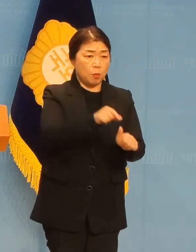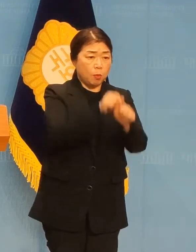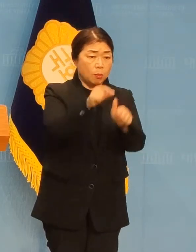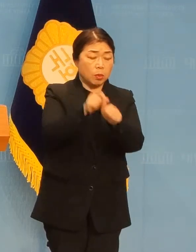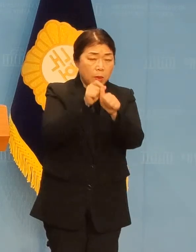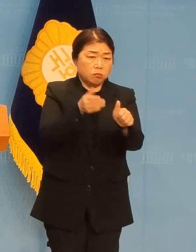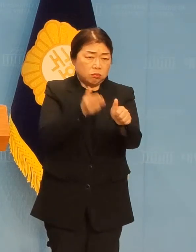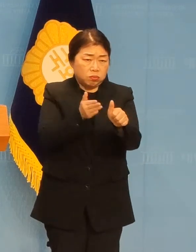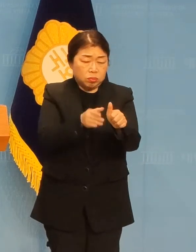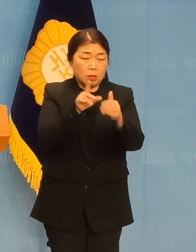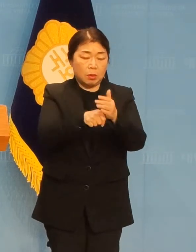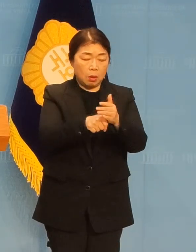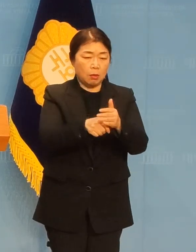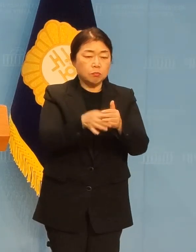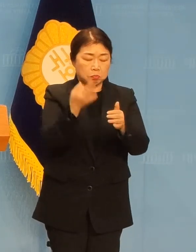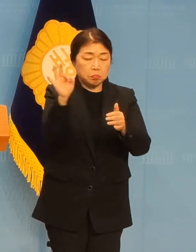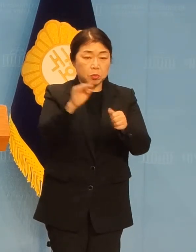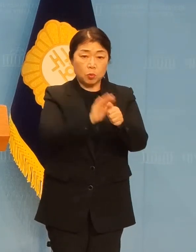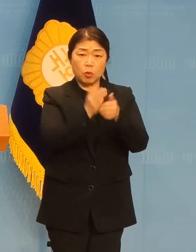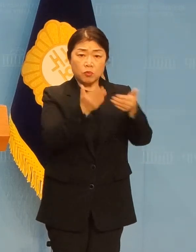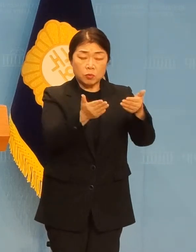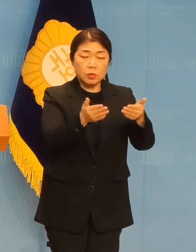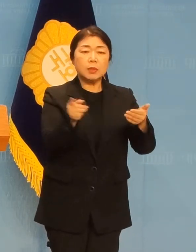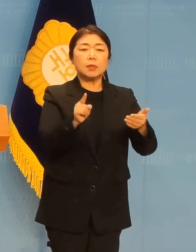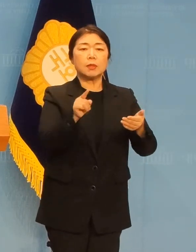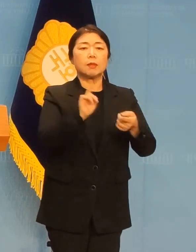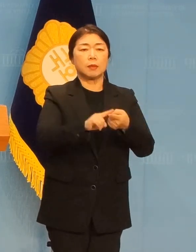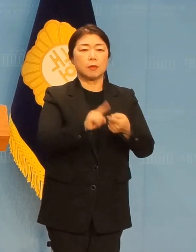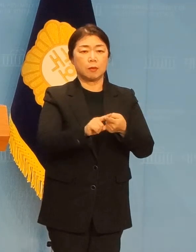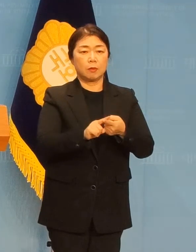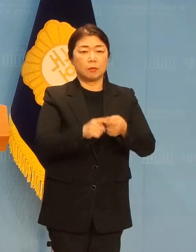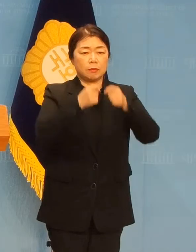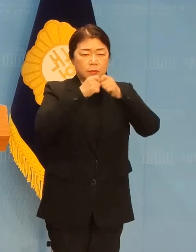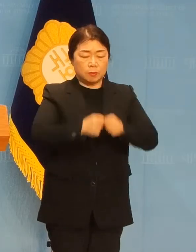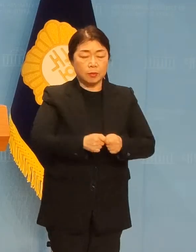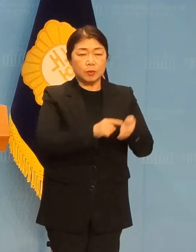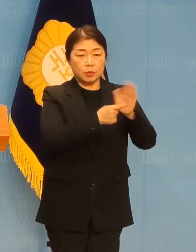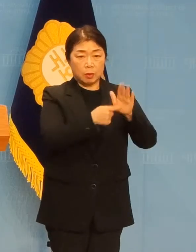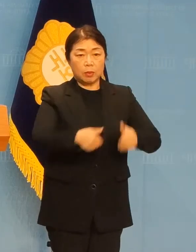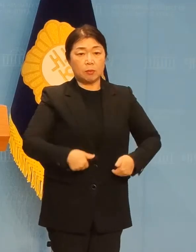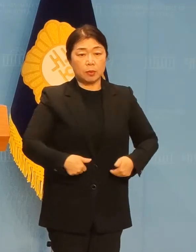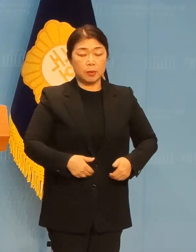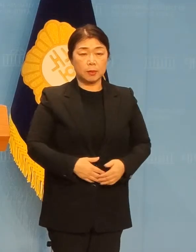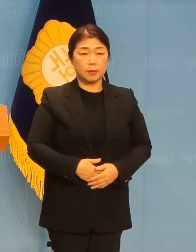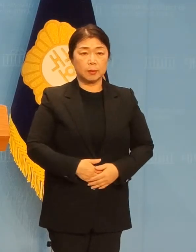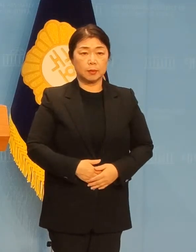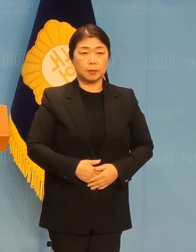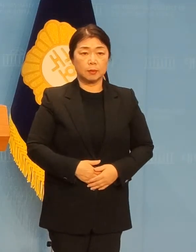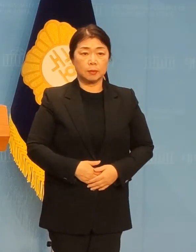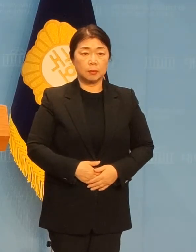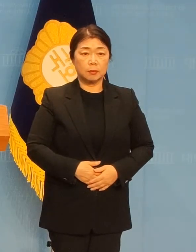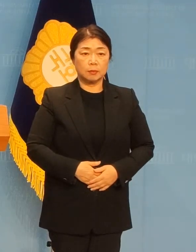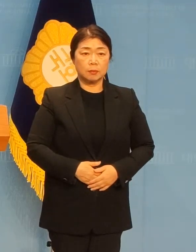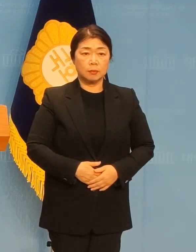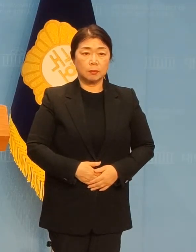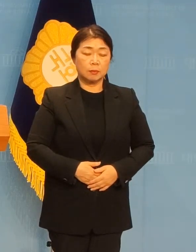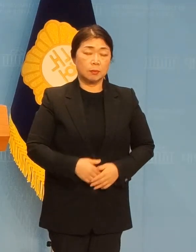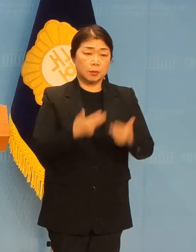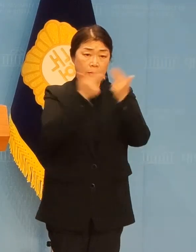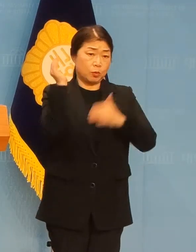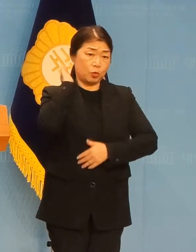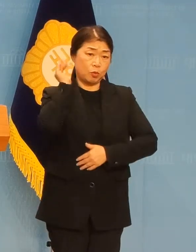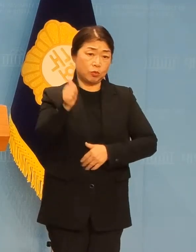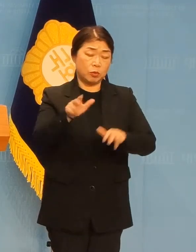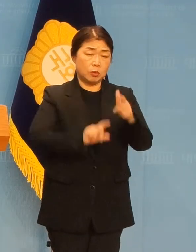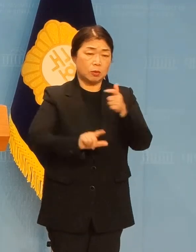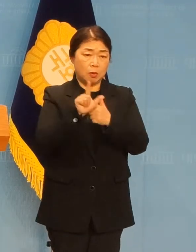창구가 되었는지 명명백백히 밝혀야 합니다. 이재명 정부는 더 이상 국민을 기만해서는 안